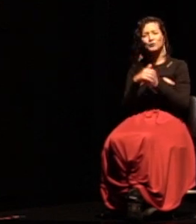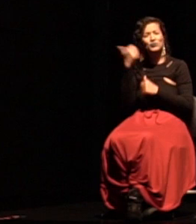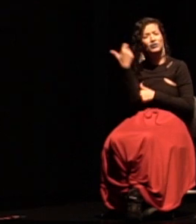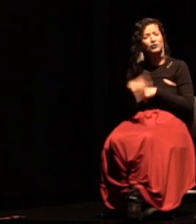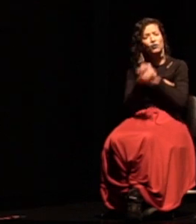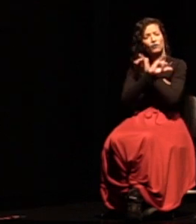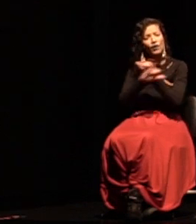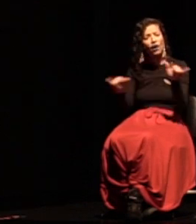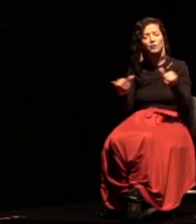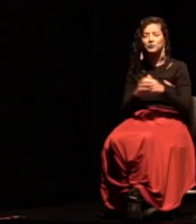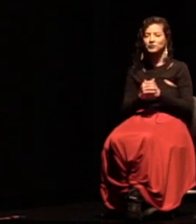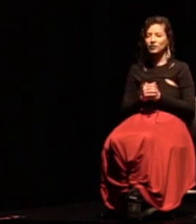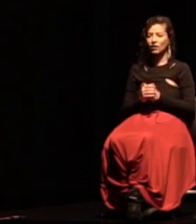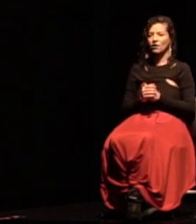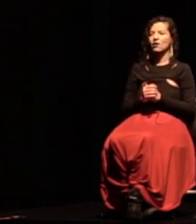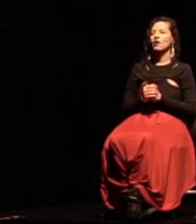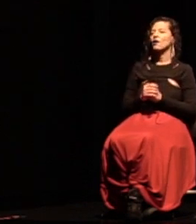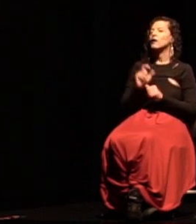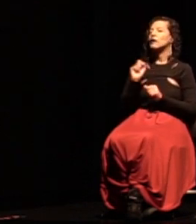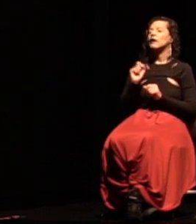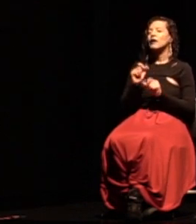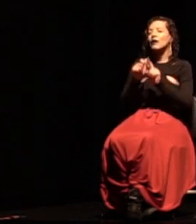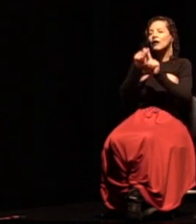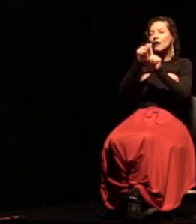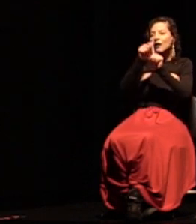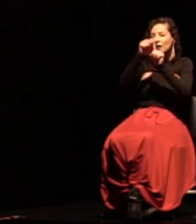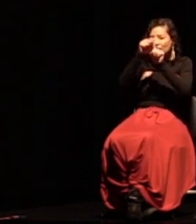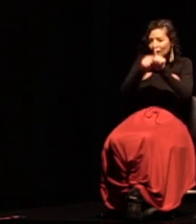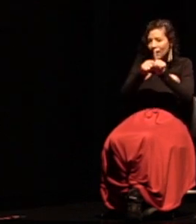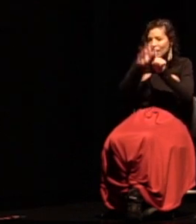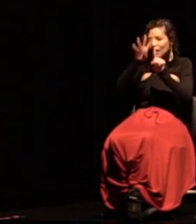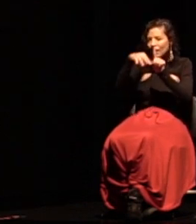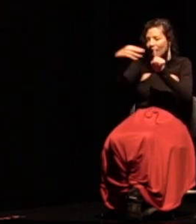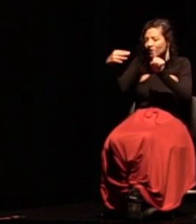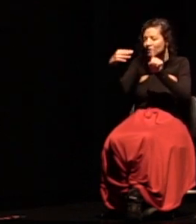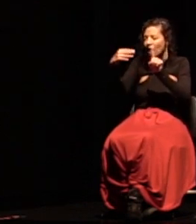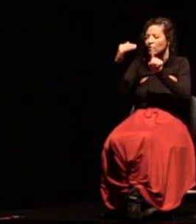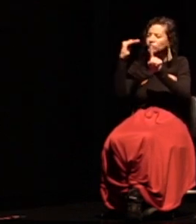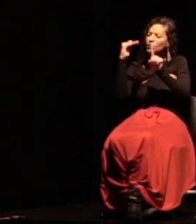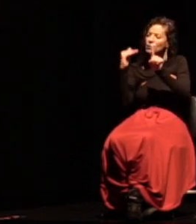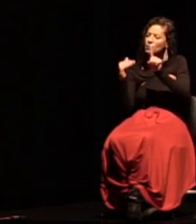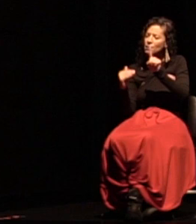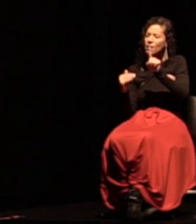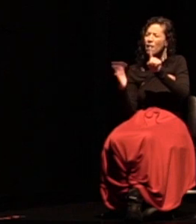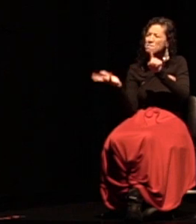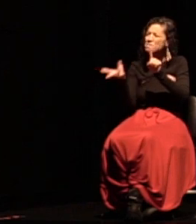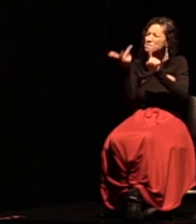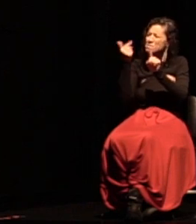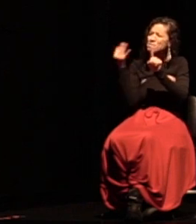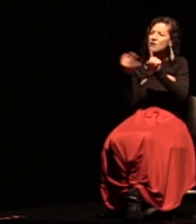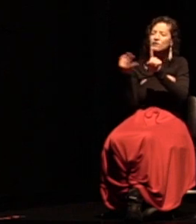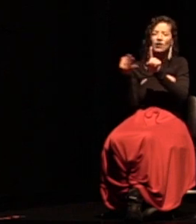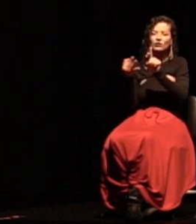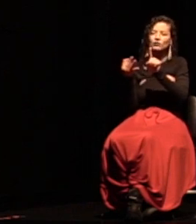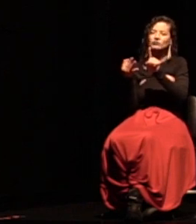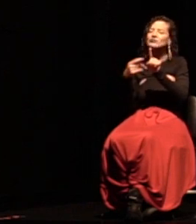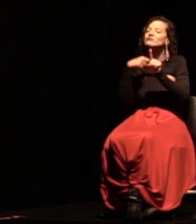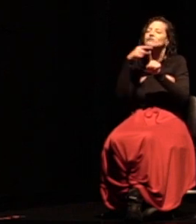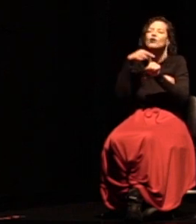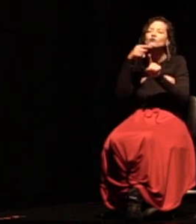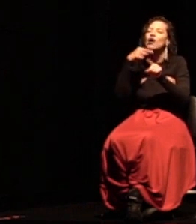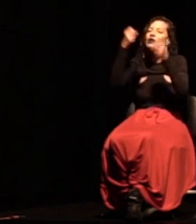não tem calendário, por mais belamente diagramado que seja, que dê conta da